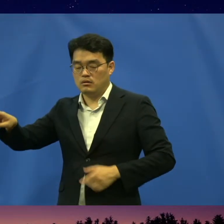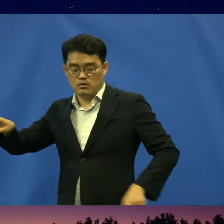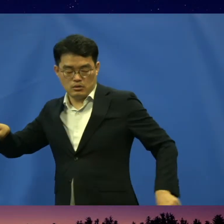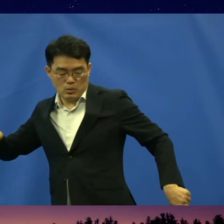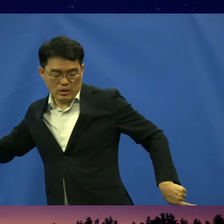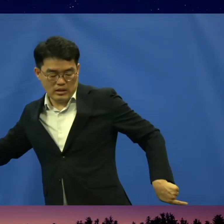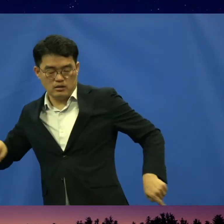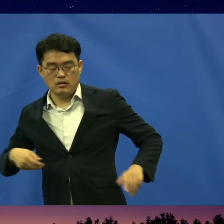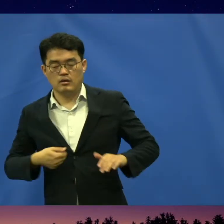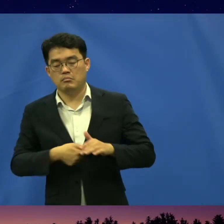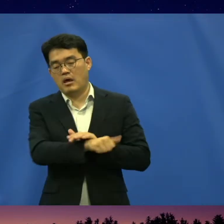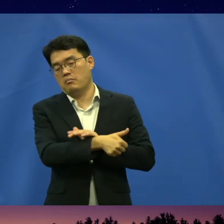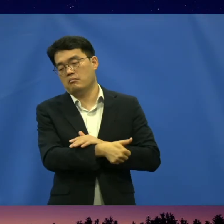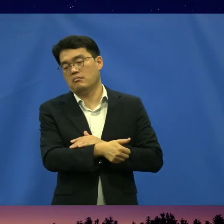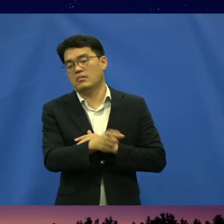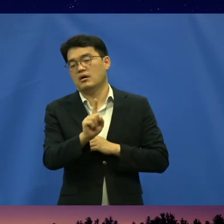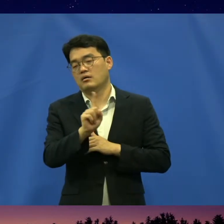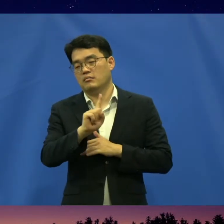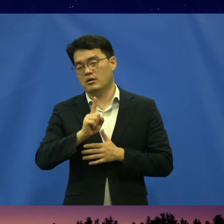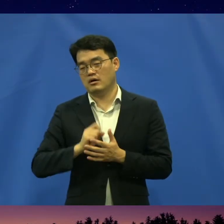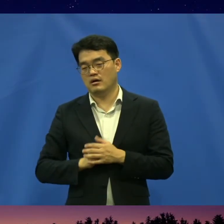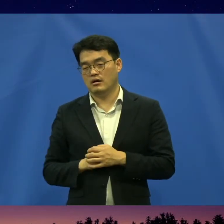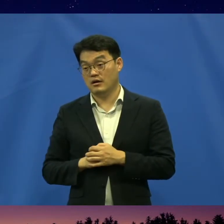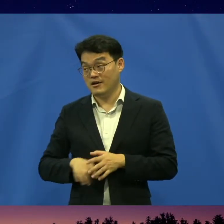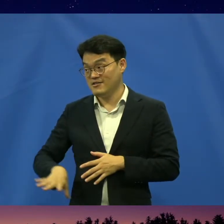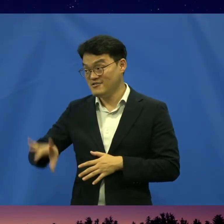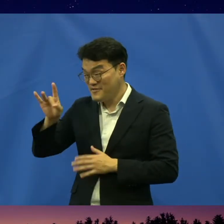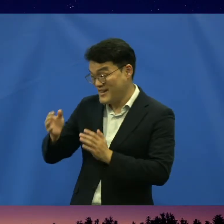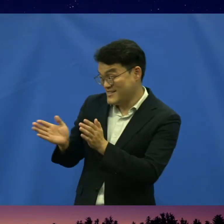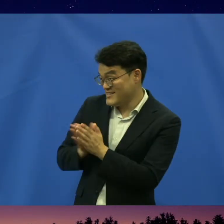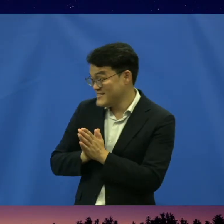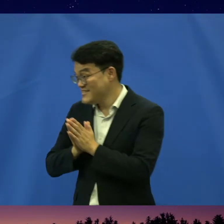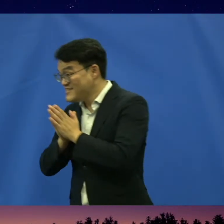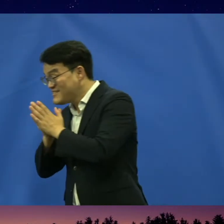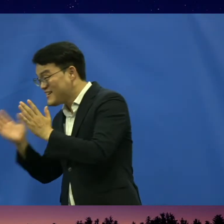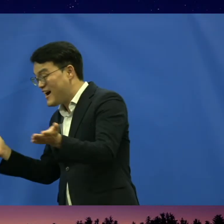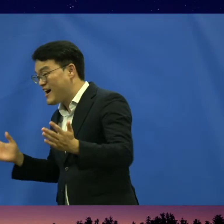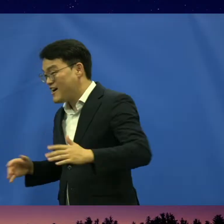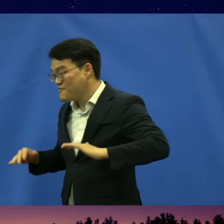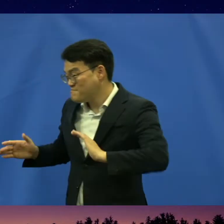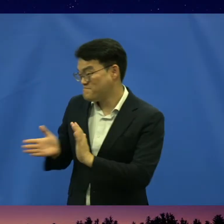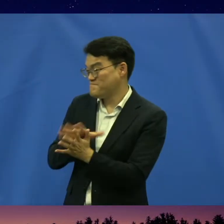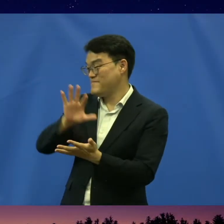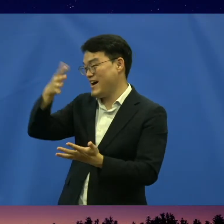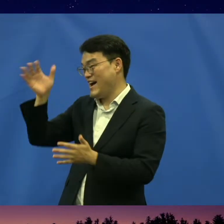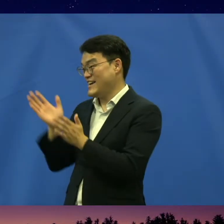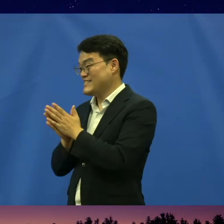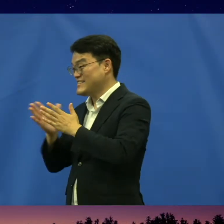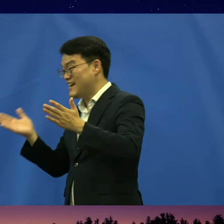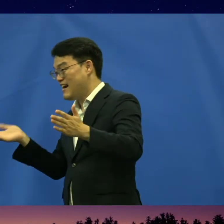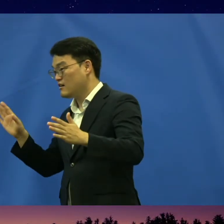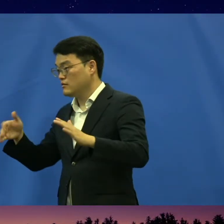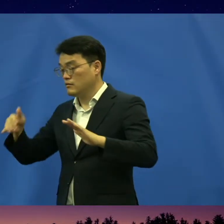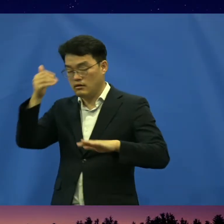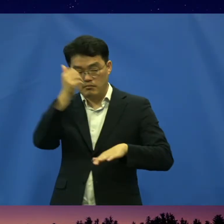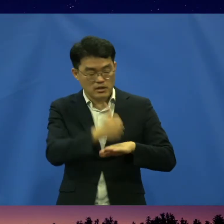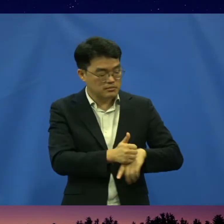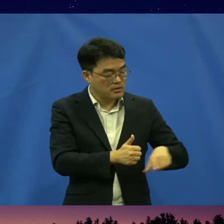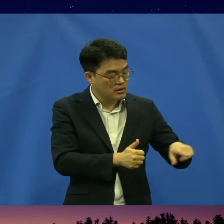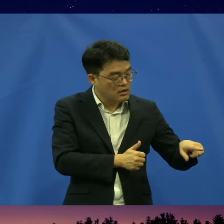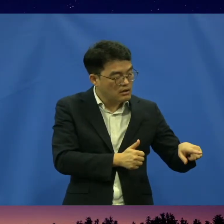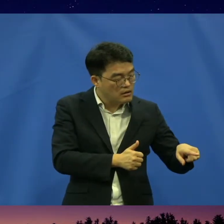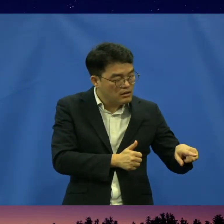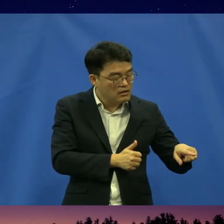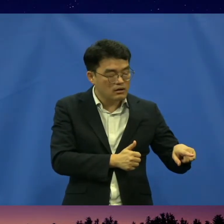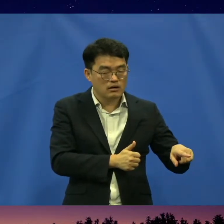착공은 했는데 도중에 그만두면 폐허가 돼요. 시작한 사람이 중요한 게 아니라 끝을 내는 사람이 중요해요. 마무리가